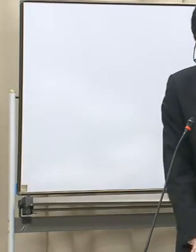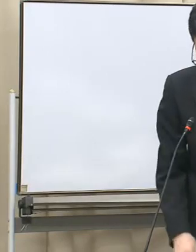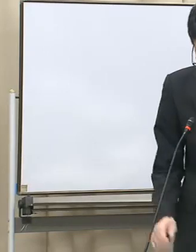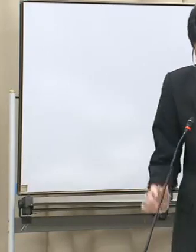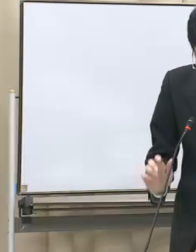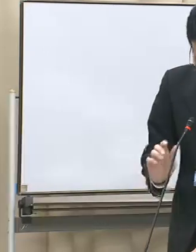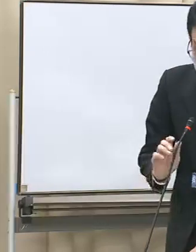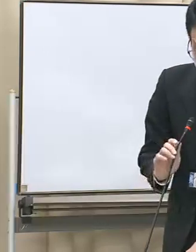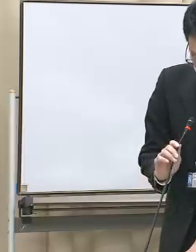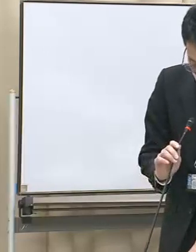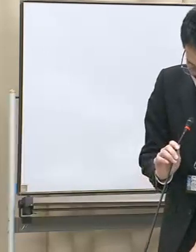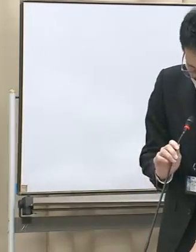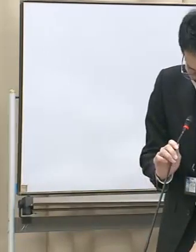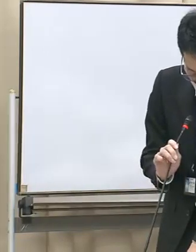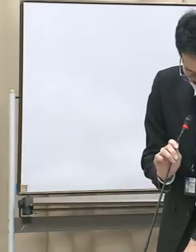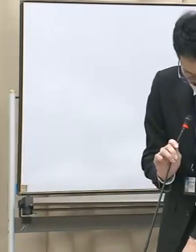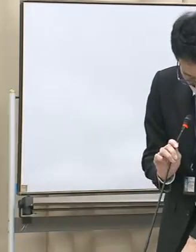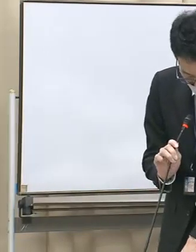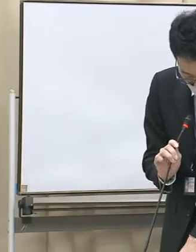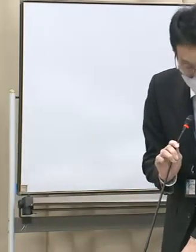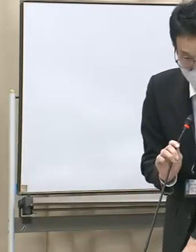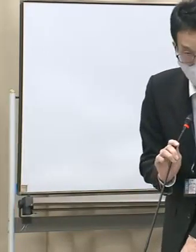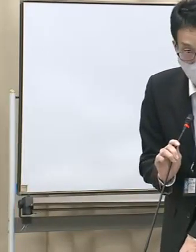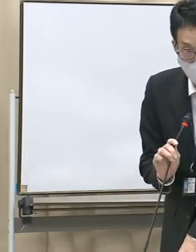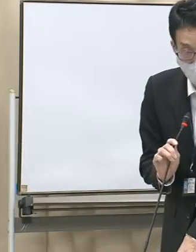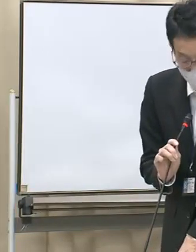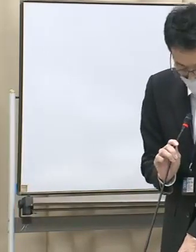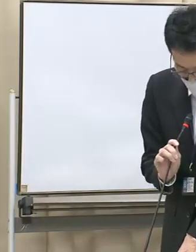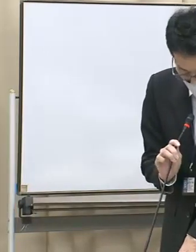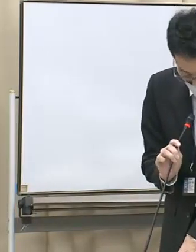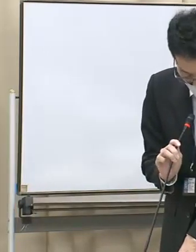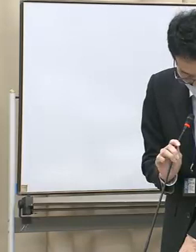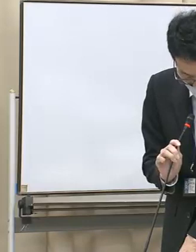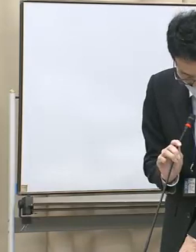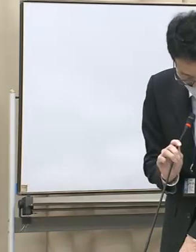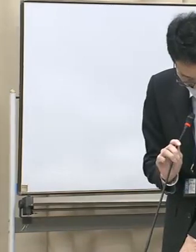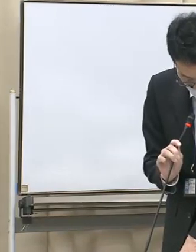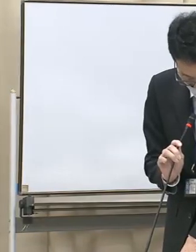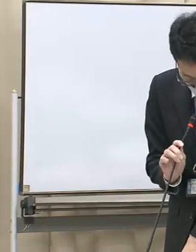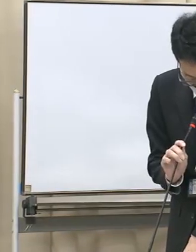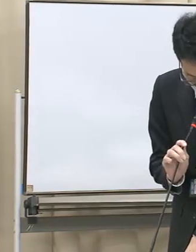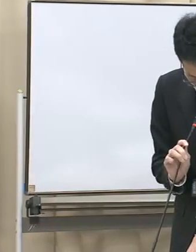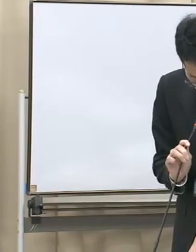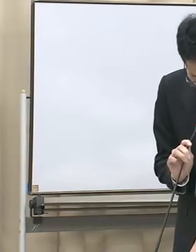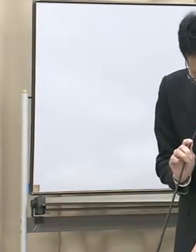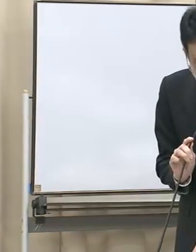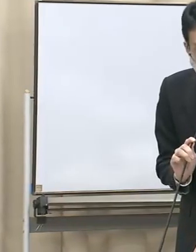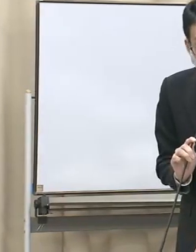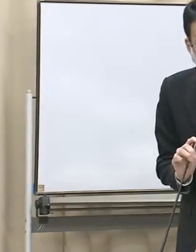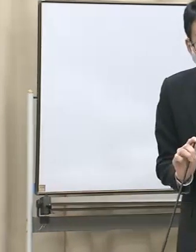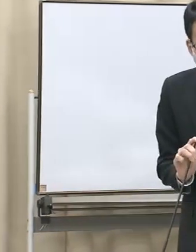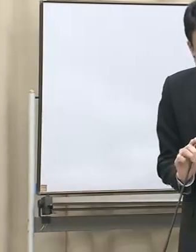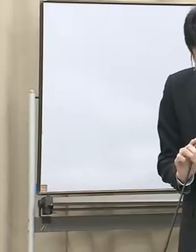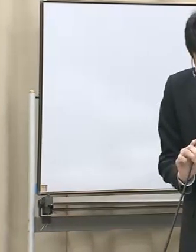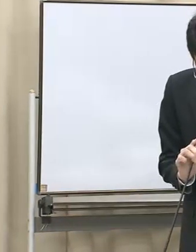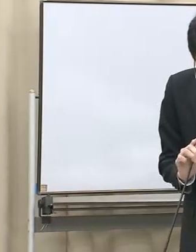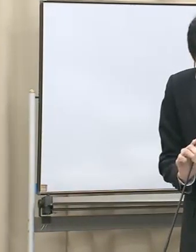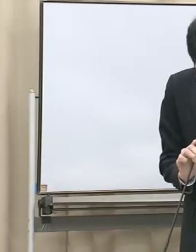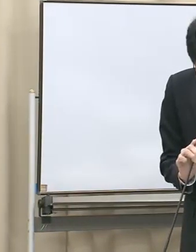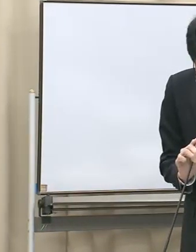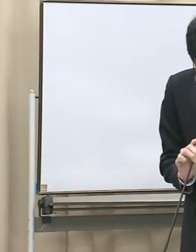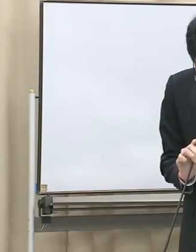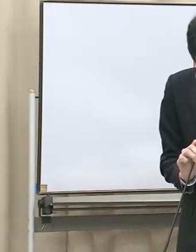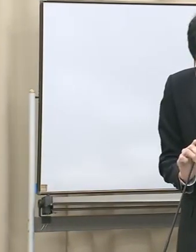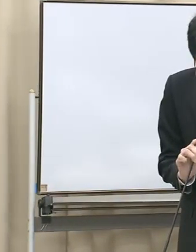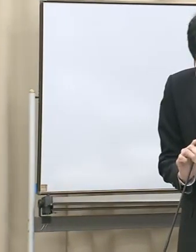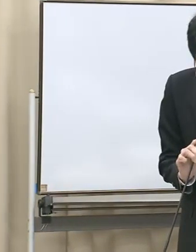なったということなんでしょうか？ 新型コロナウイルス、まだまだわからないところが多ございますけれども、先ほ